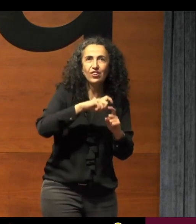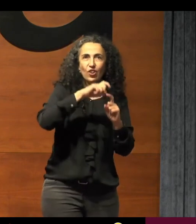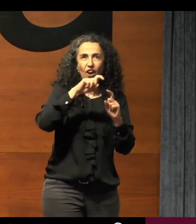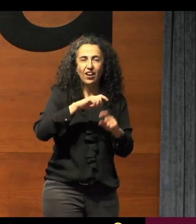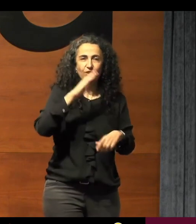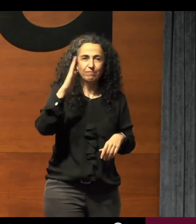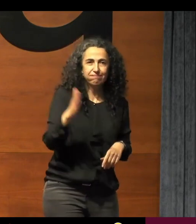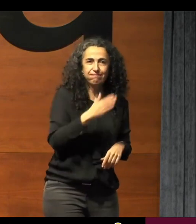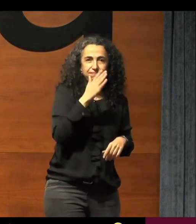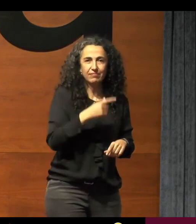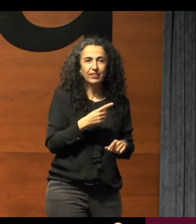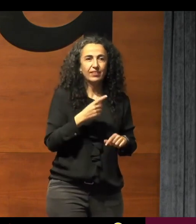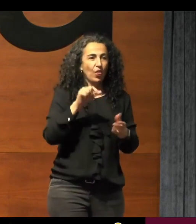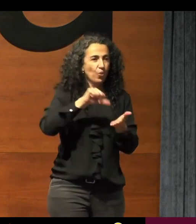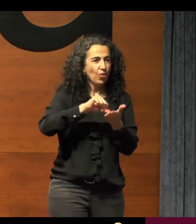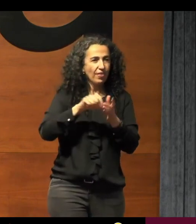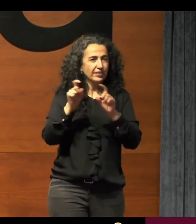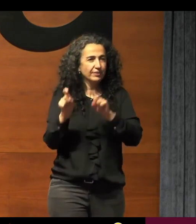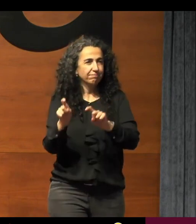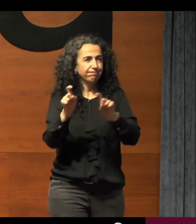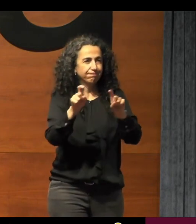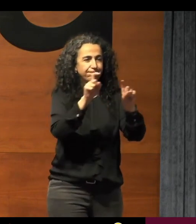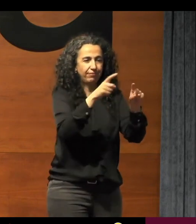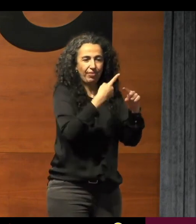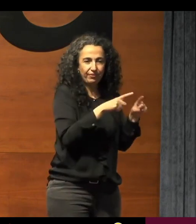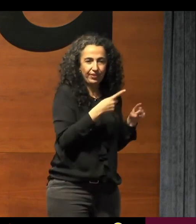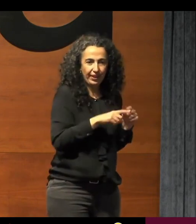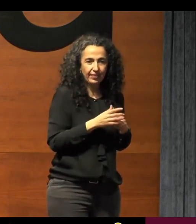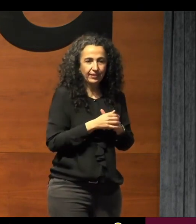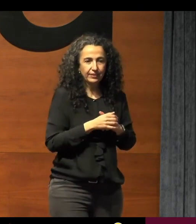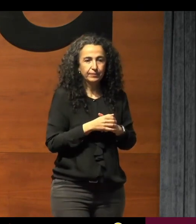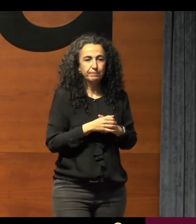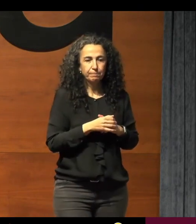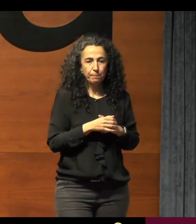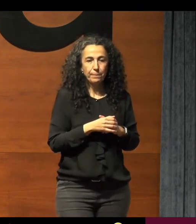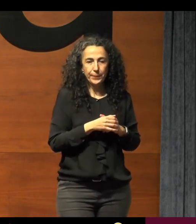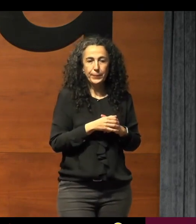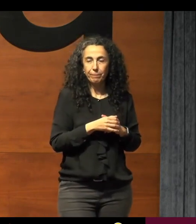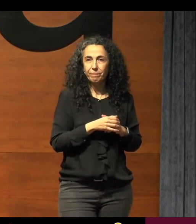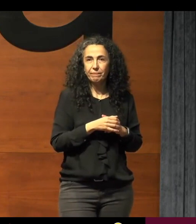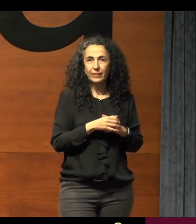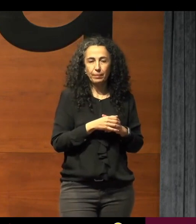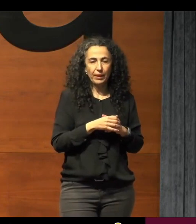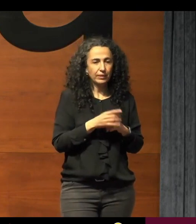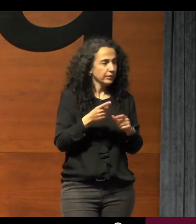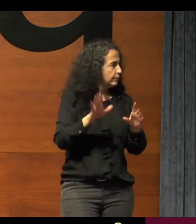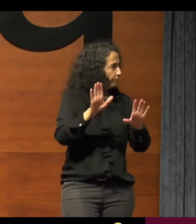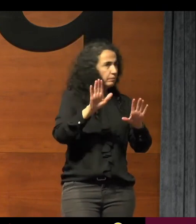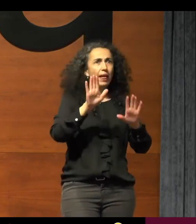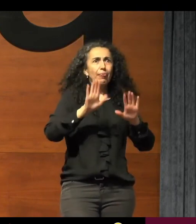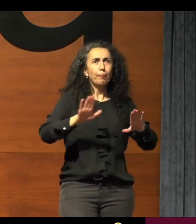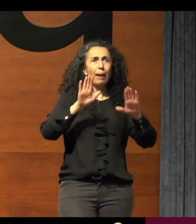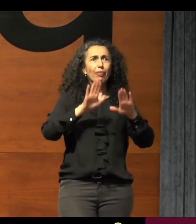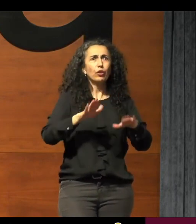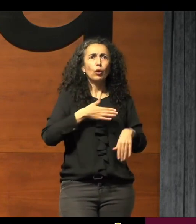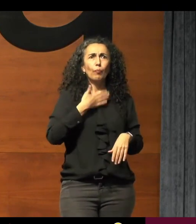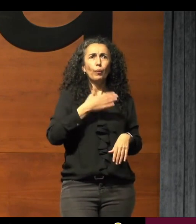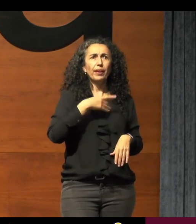y año tras año en diferentes ciudades se celebraban diferentes certámenes musicales. Espera un poquito